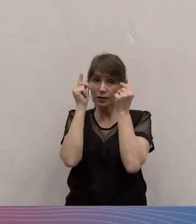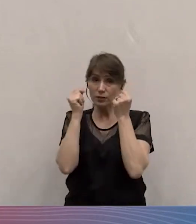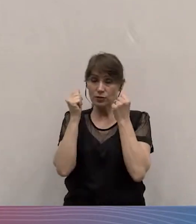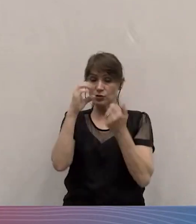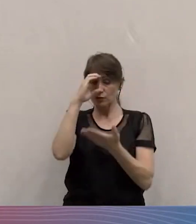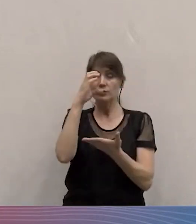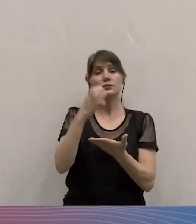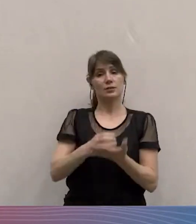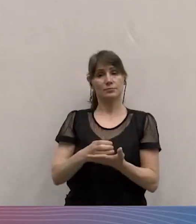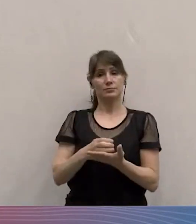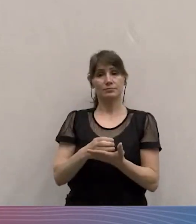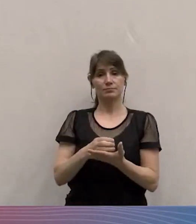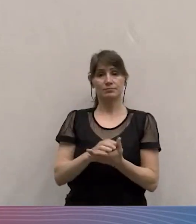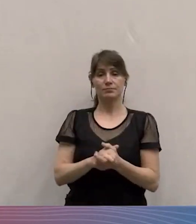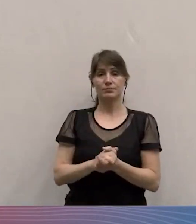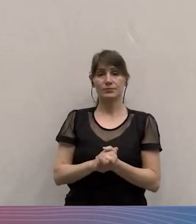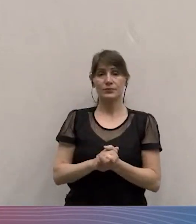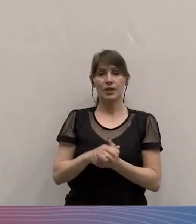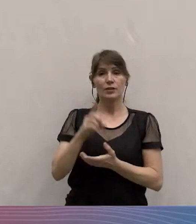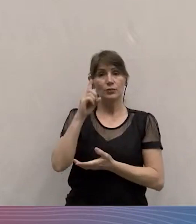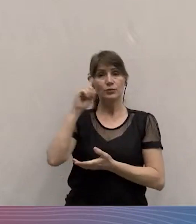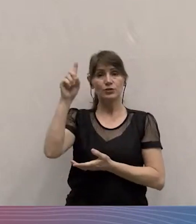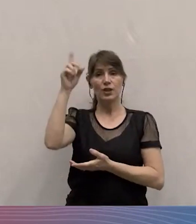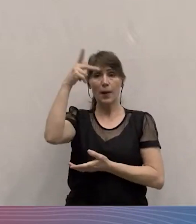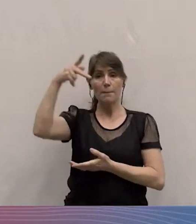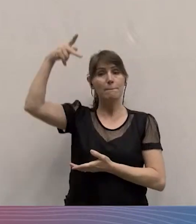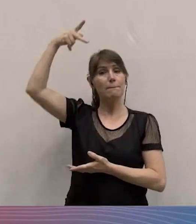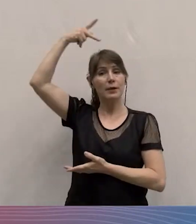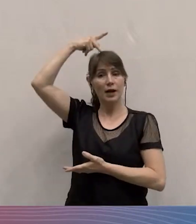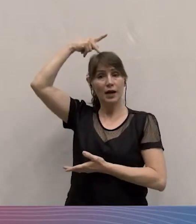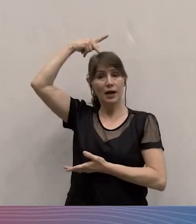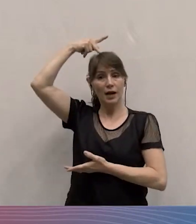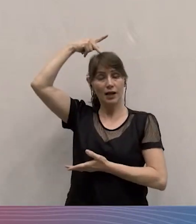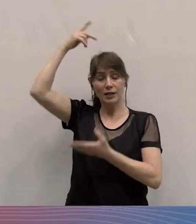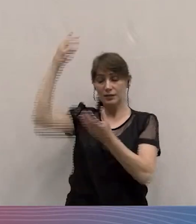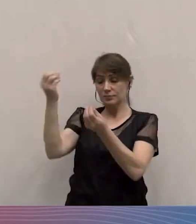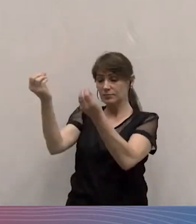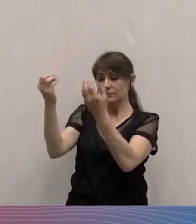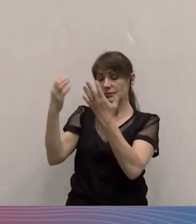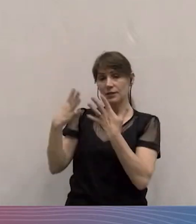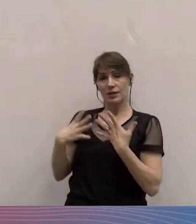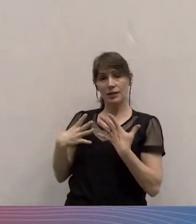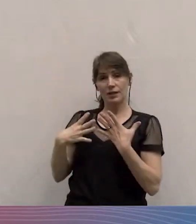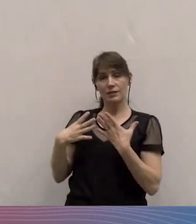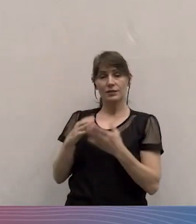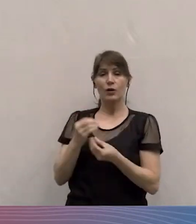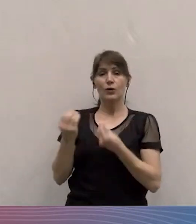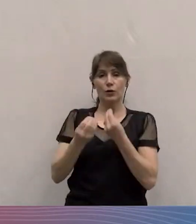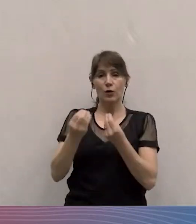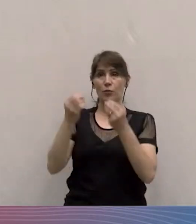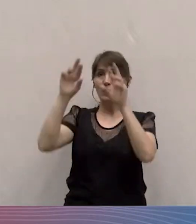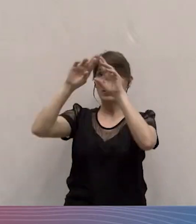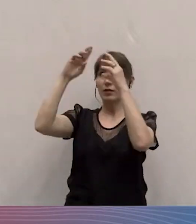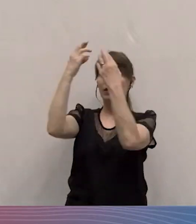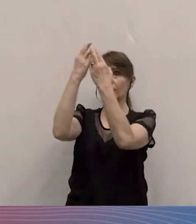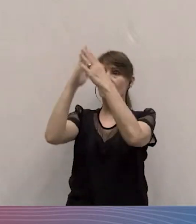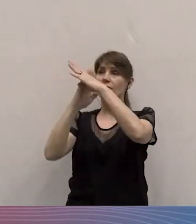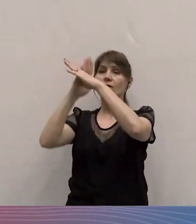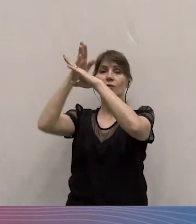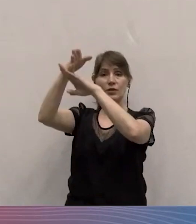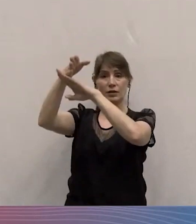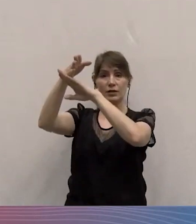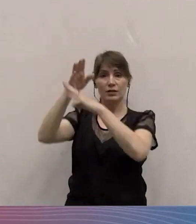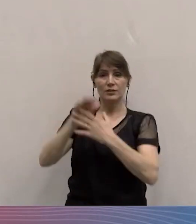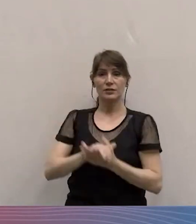creram, no dia do Pentecostes foram recebidos com uma porta aberta para o reino dos céus, para